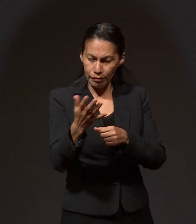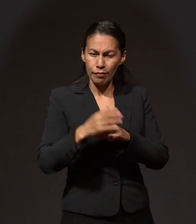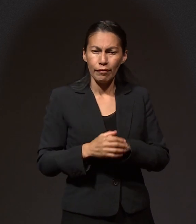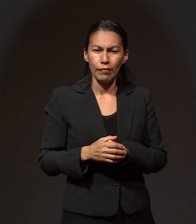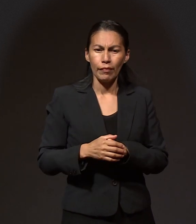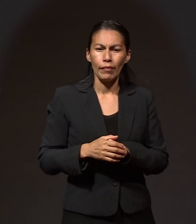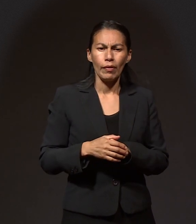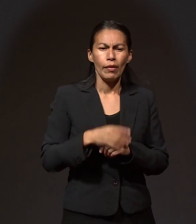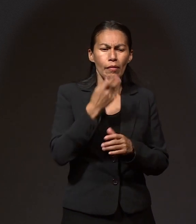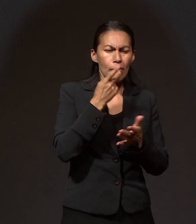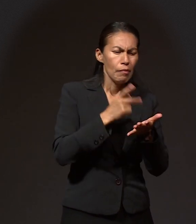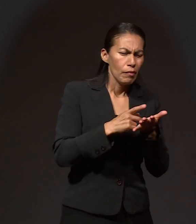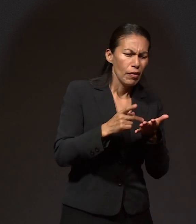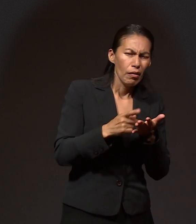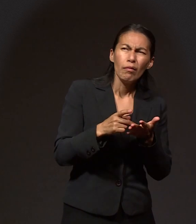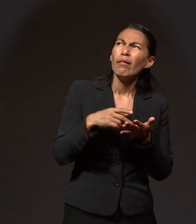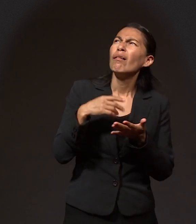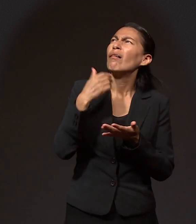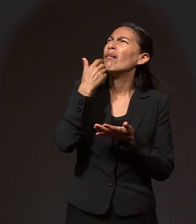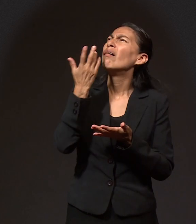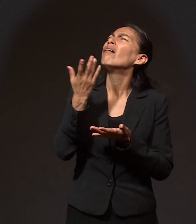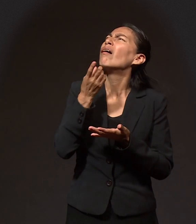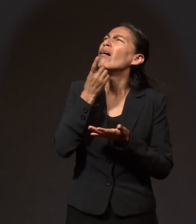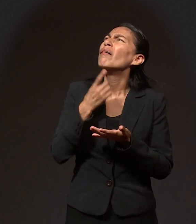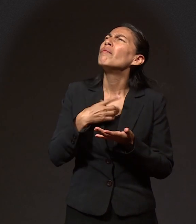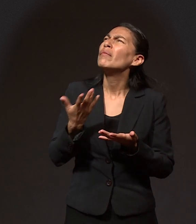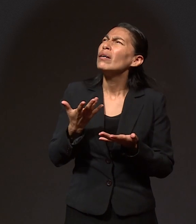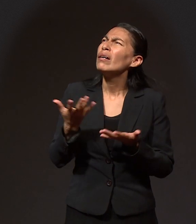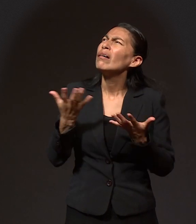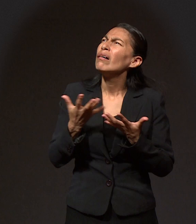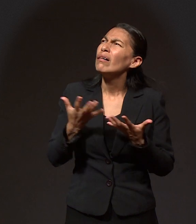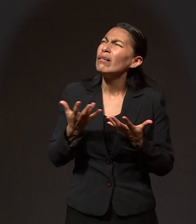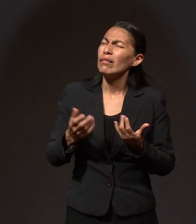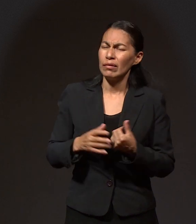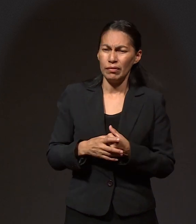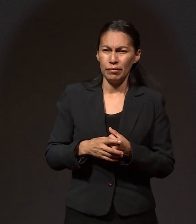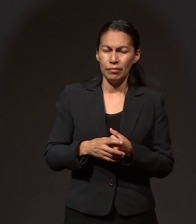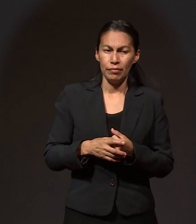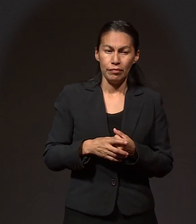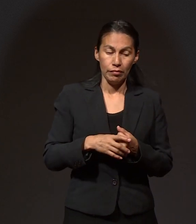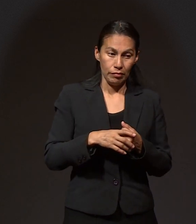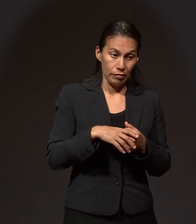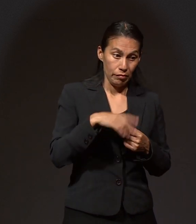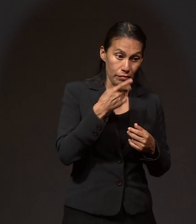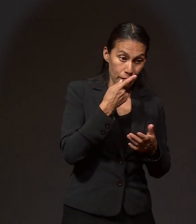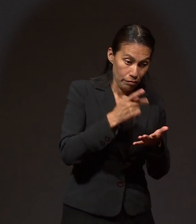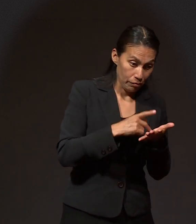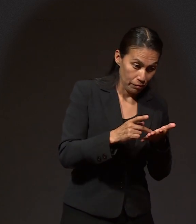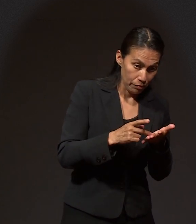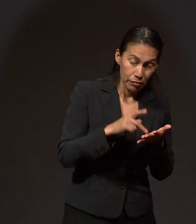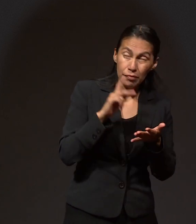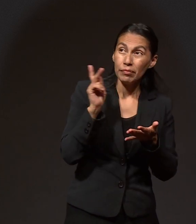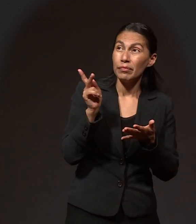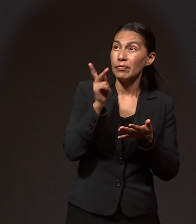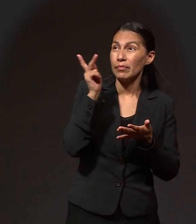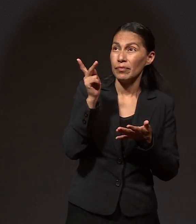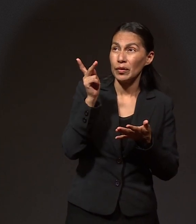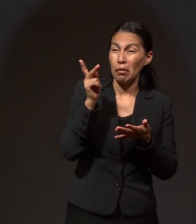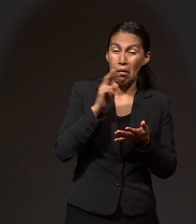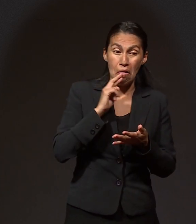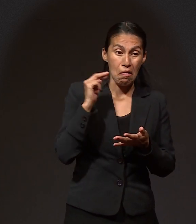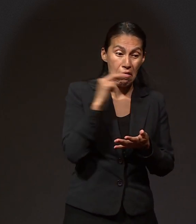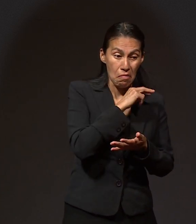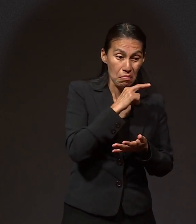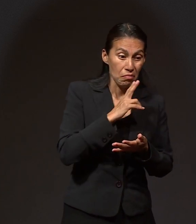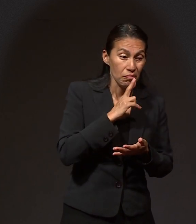ese era el pedido de Pablo. ¿Qué quieres que yo haga? Esa fue su pregunta al cielo. No se le